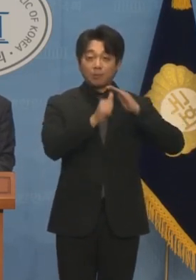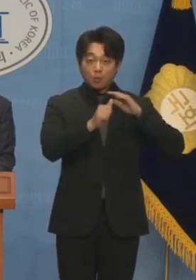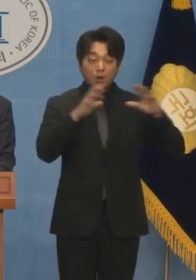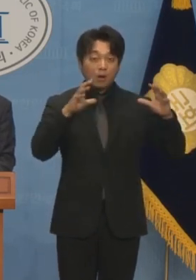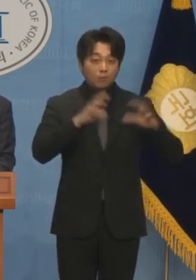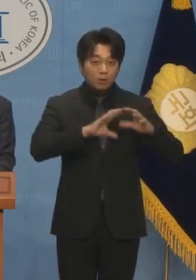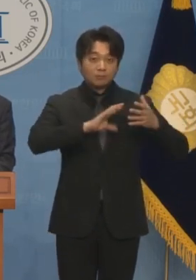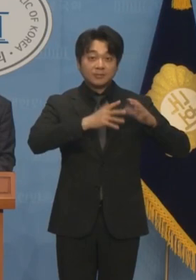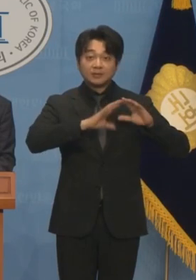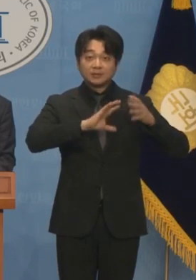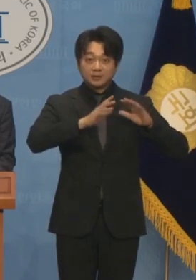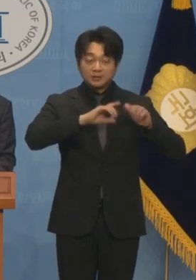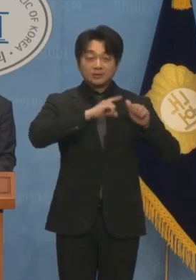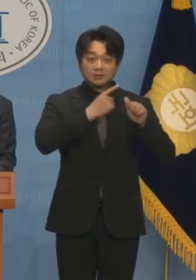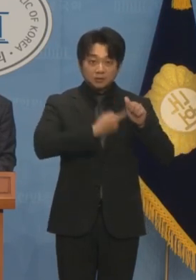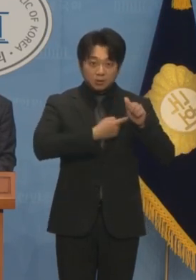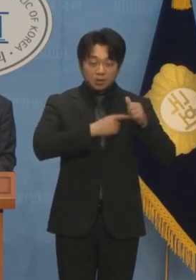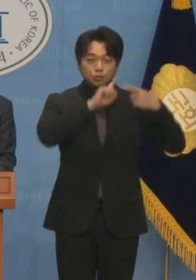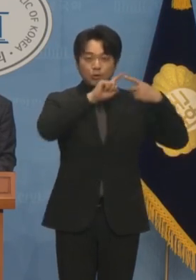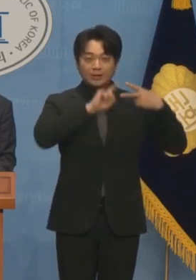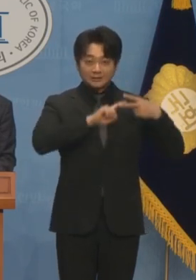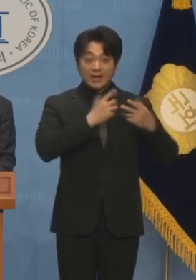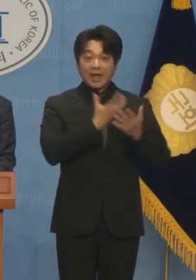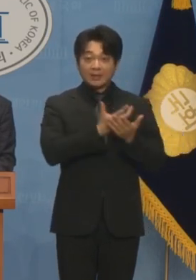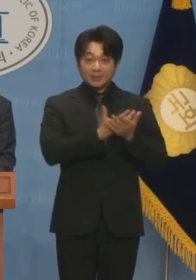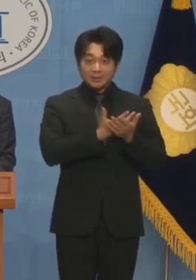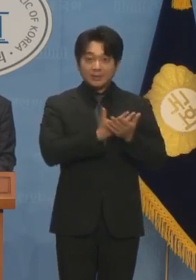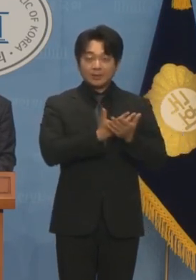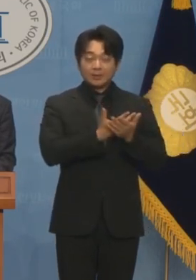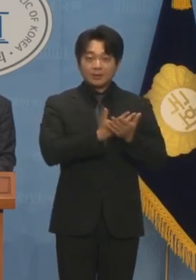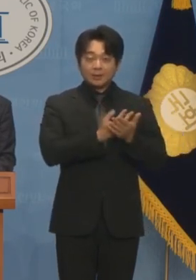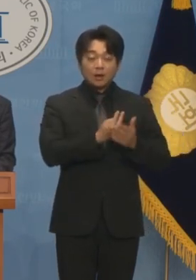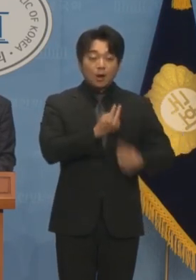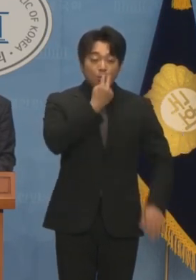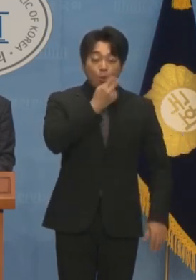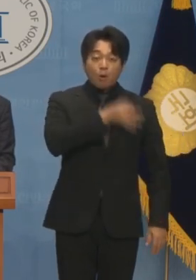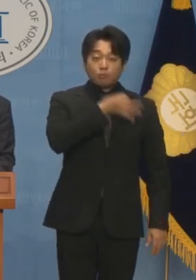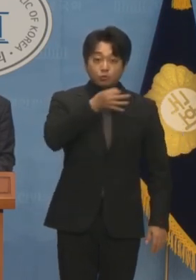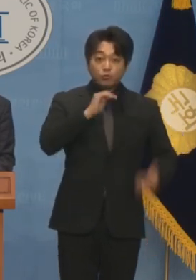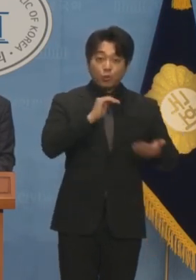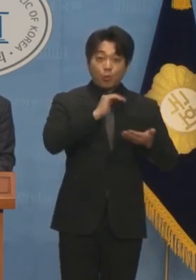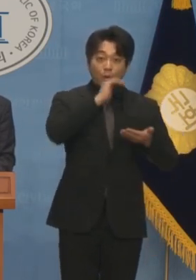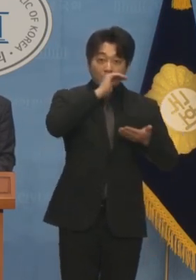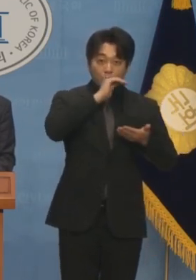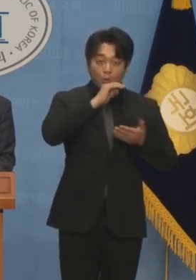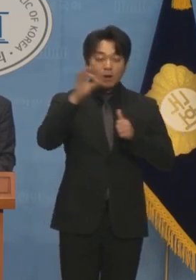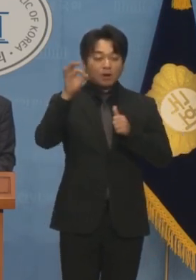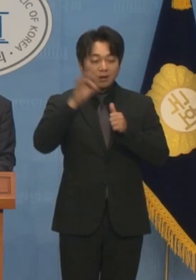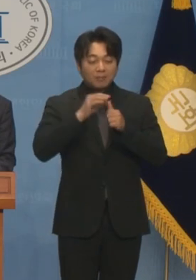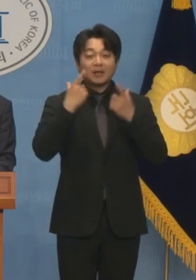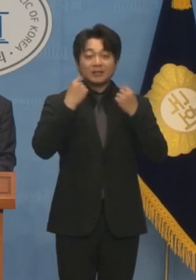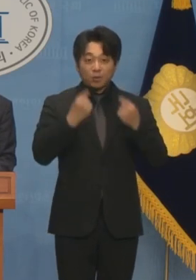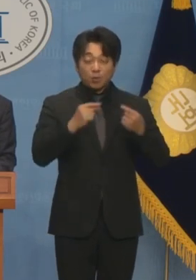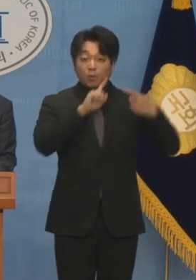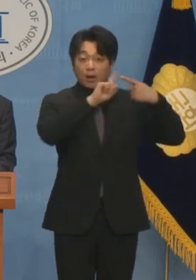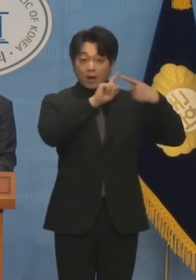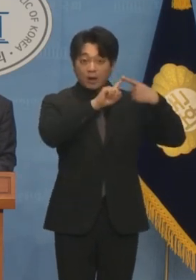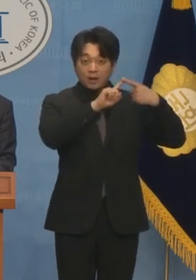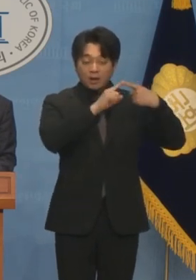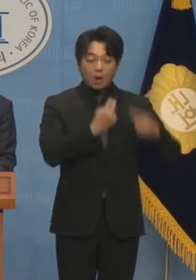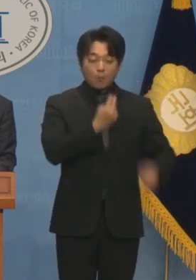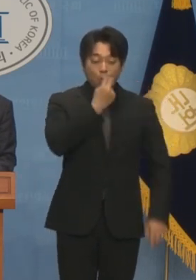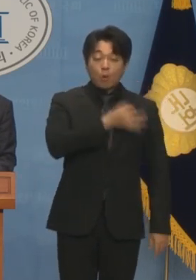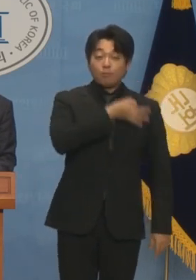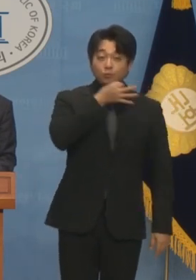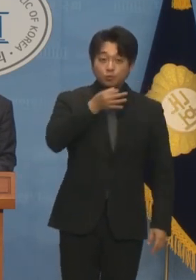보장 강화안과 재정 안정화안에 대해서 세 차례 조사한 결과 두